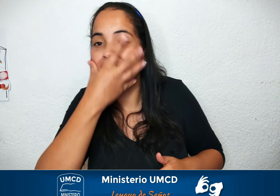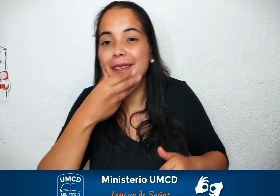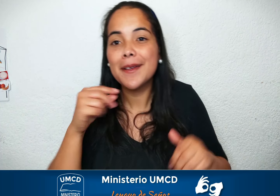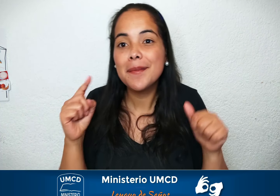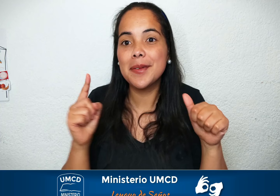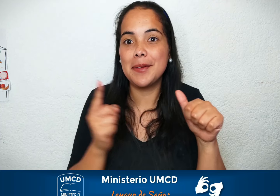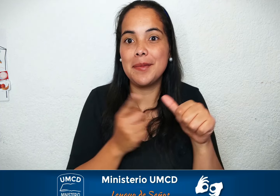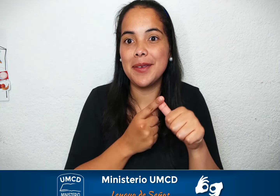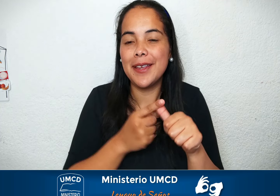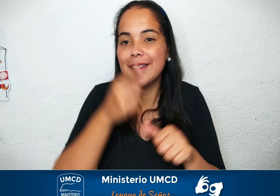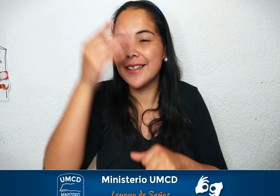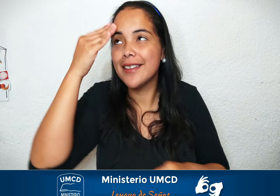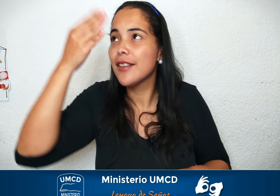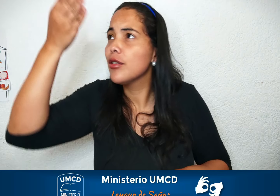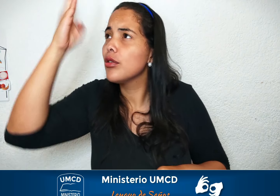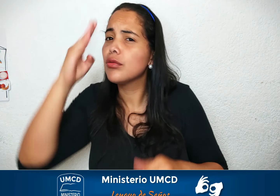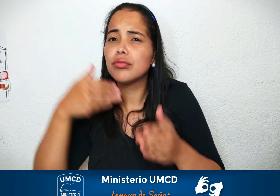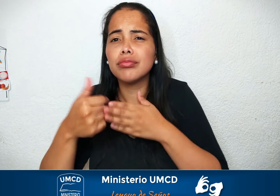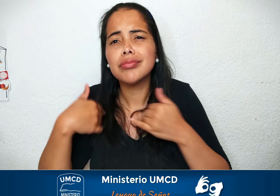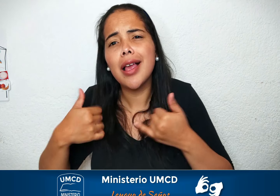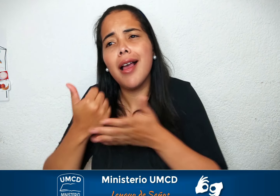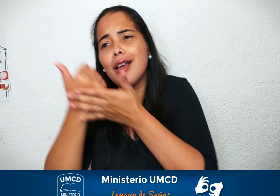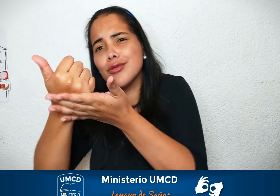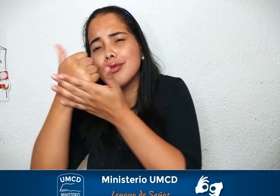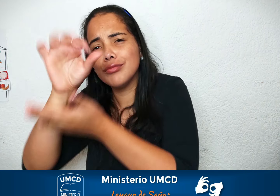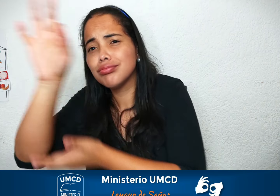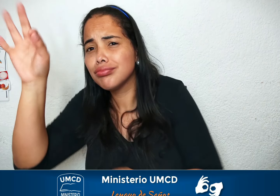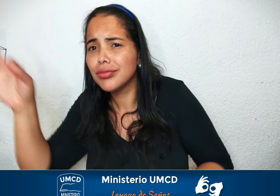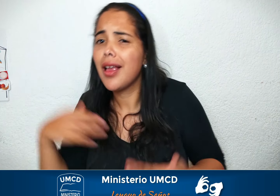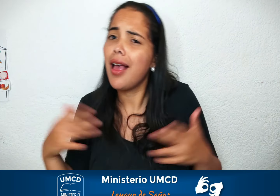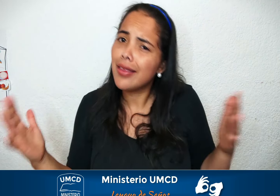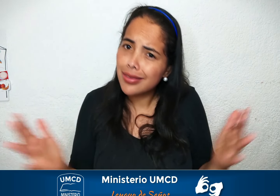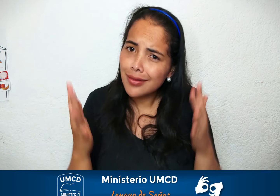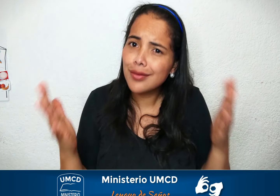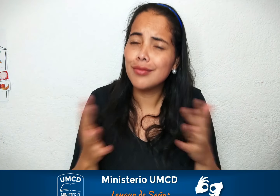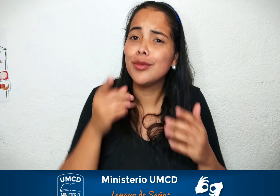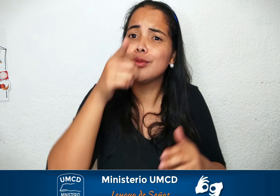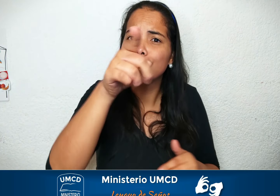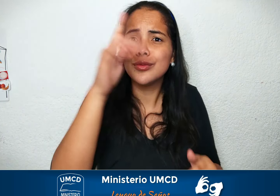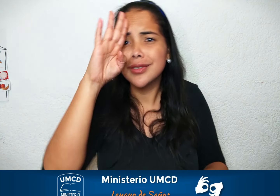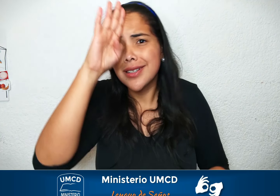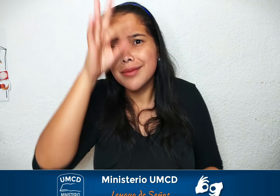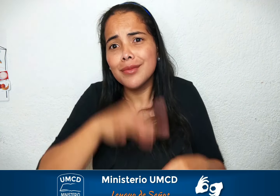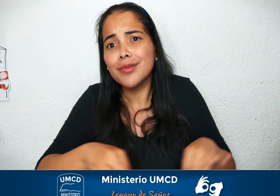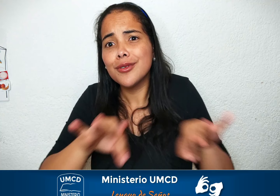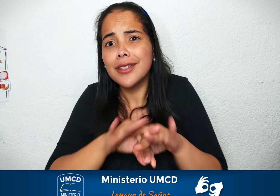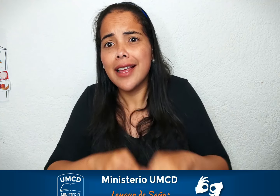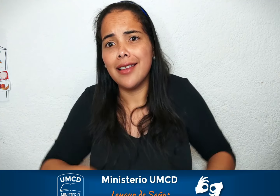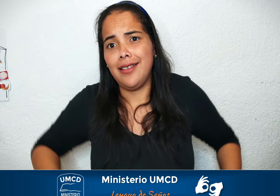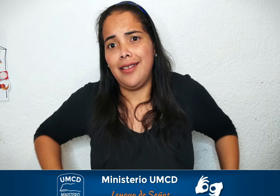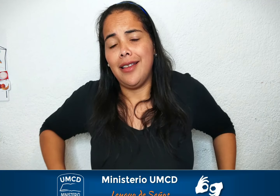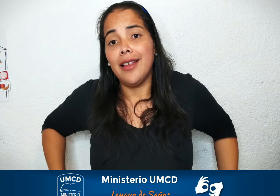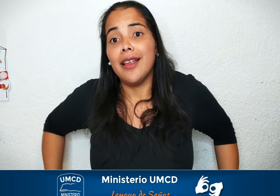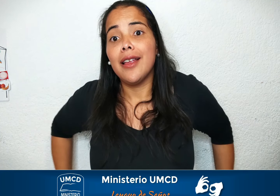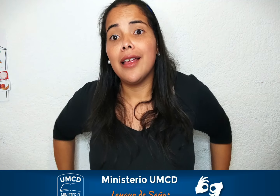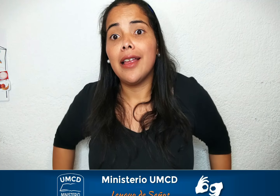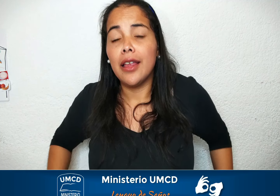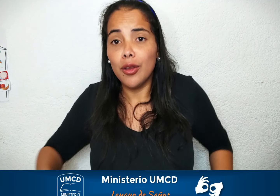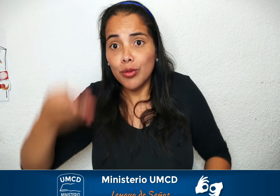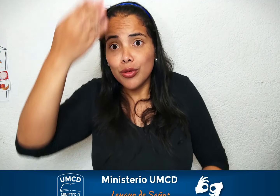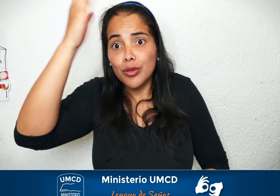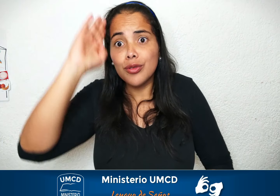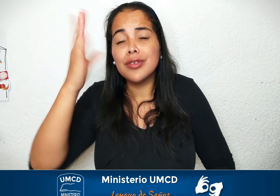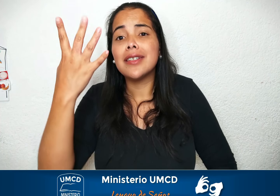lugar viene con la justicia de Dios. Además viene con la bondad y la misericordia de un Dios que